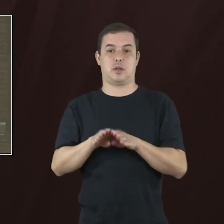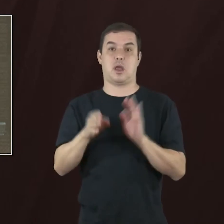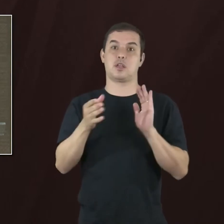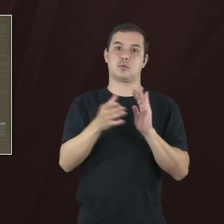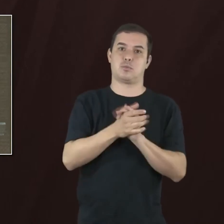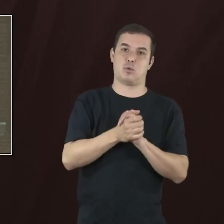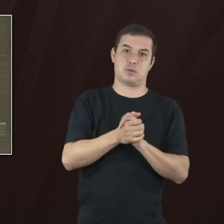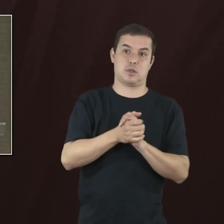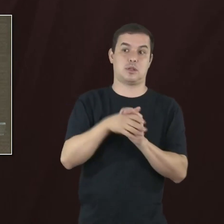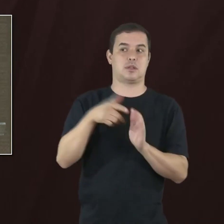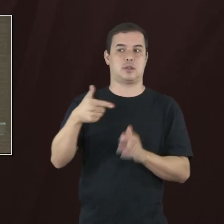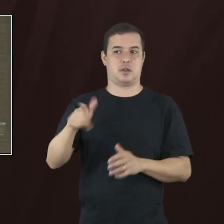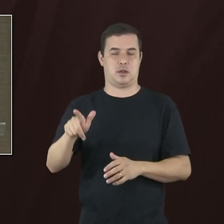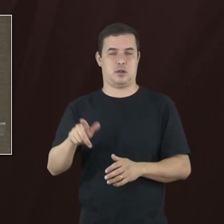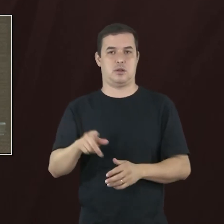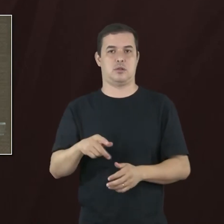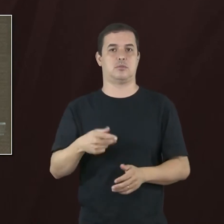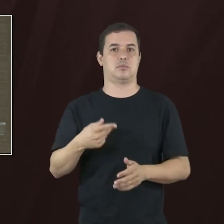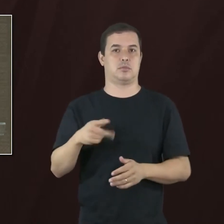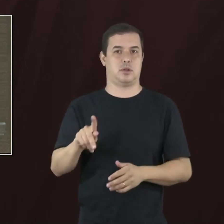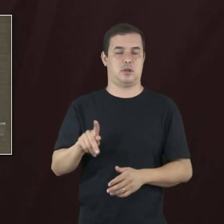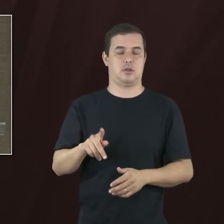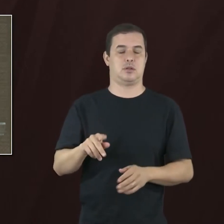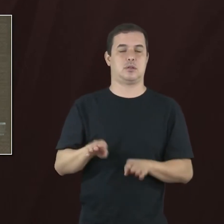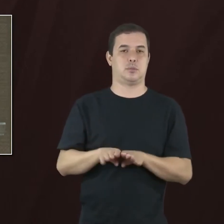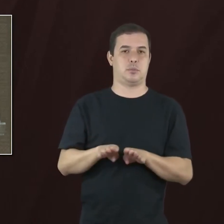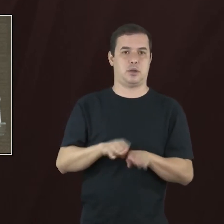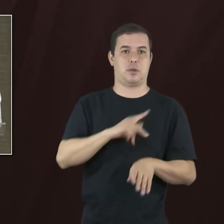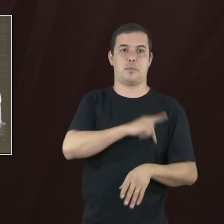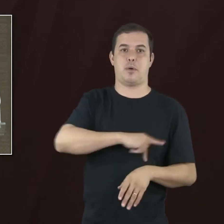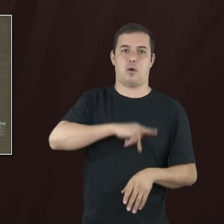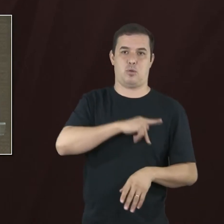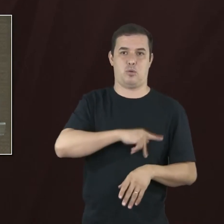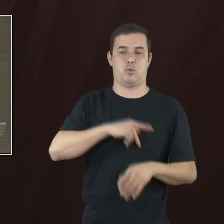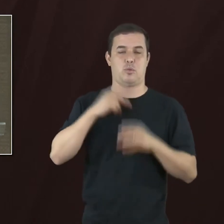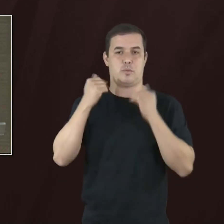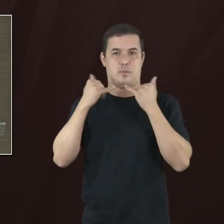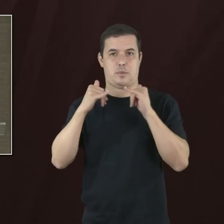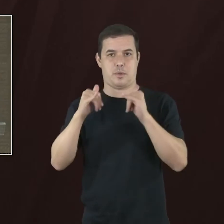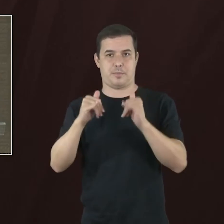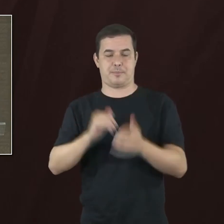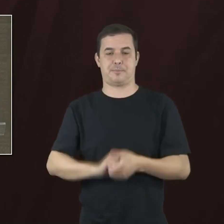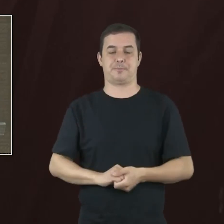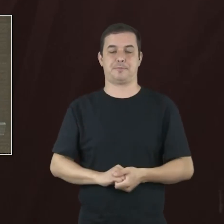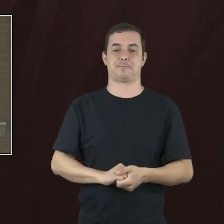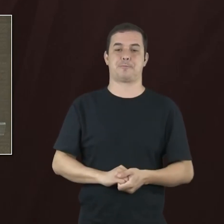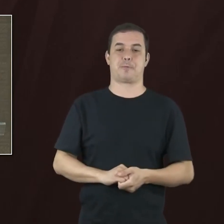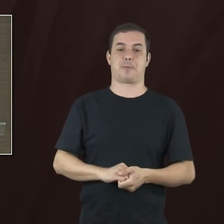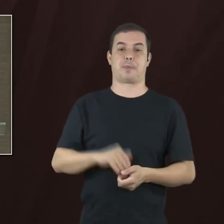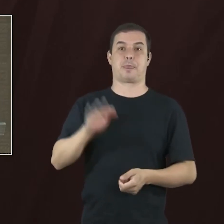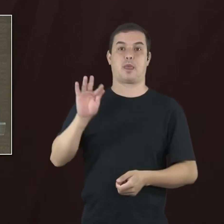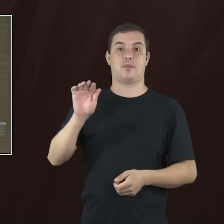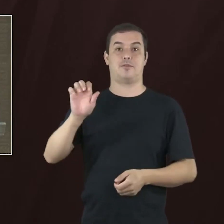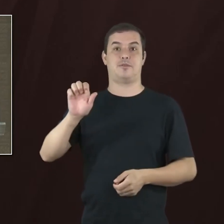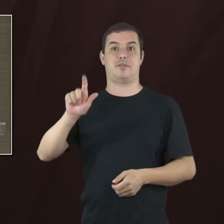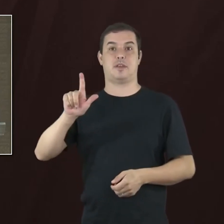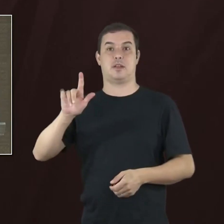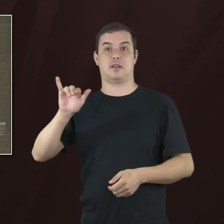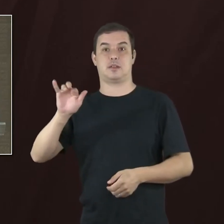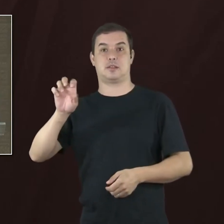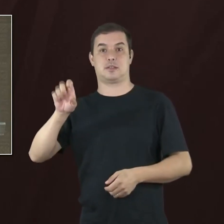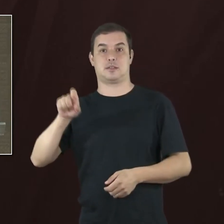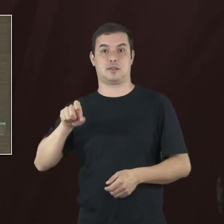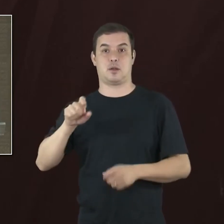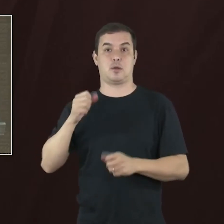né, escutou palavra de Paulo. E depois, né, o Félix foi substituído